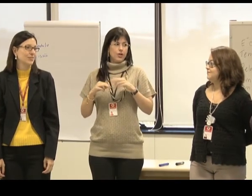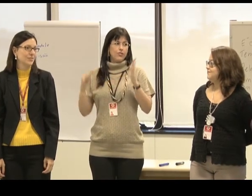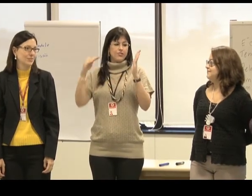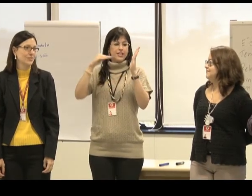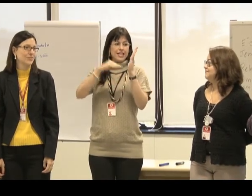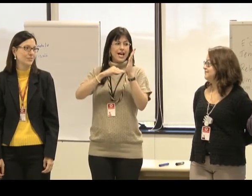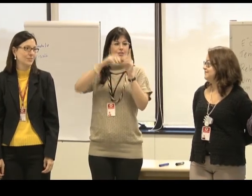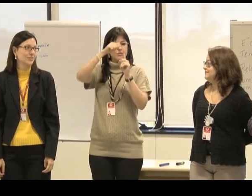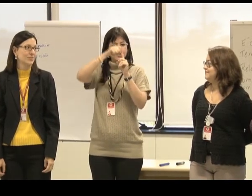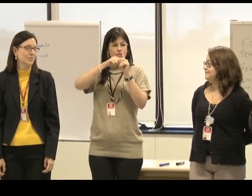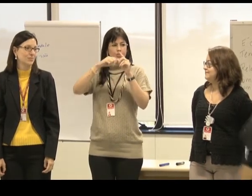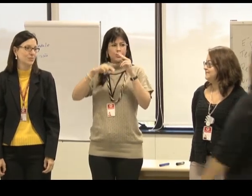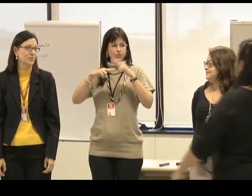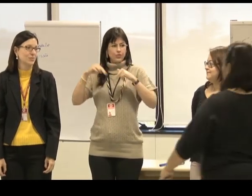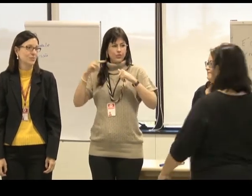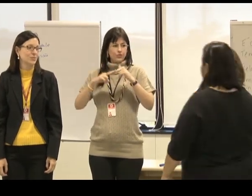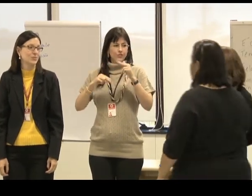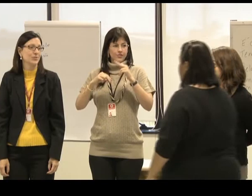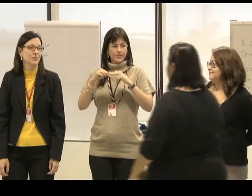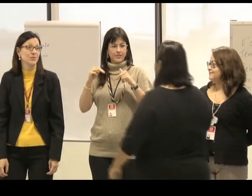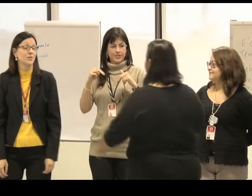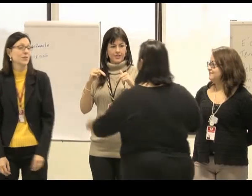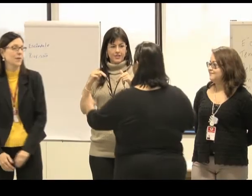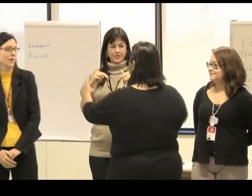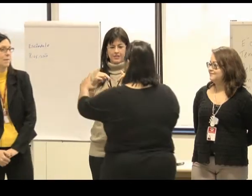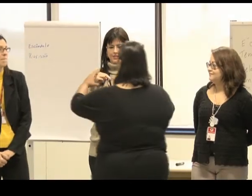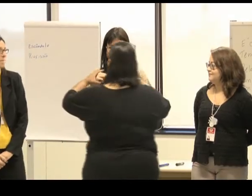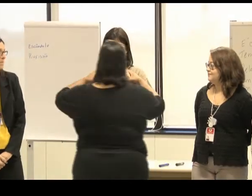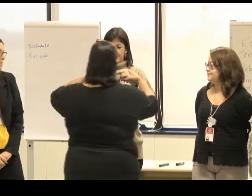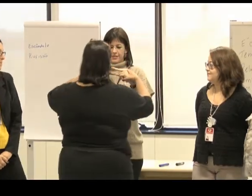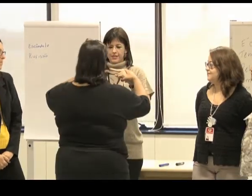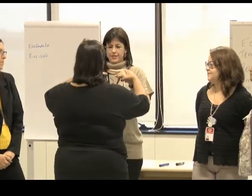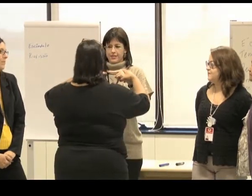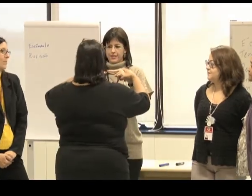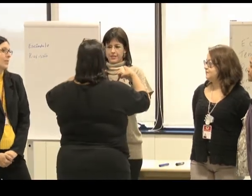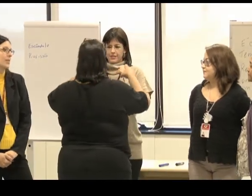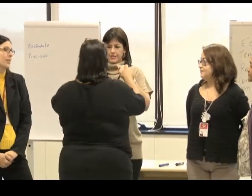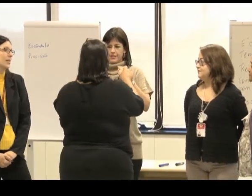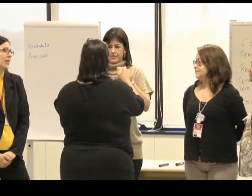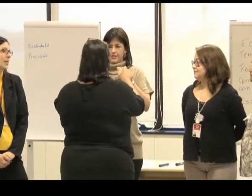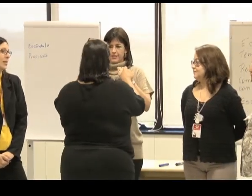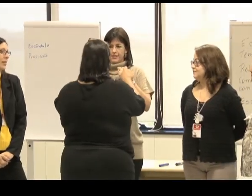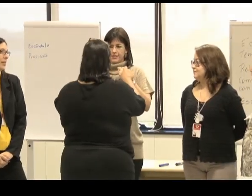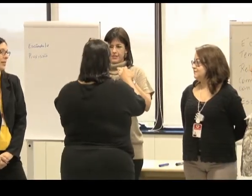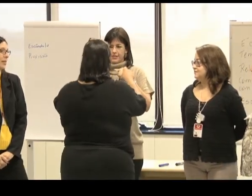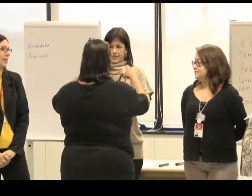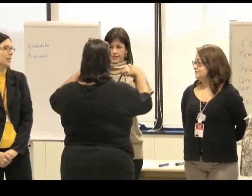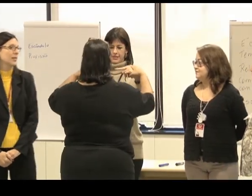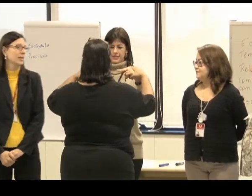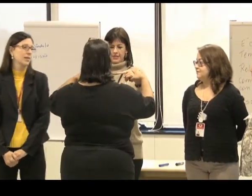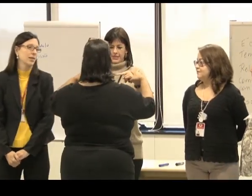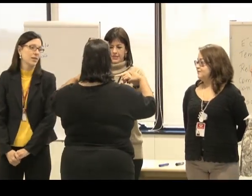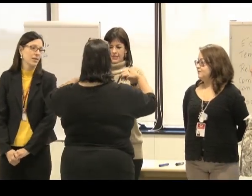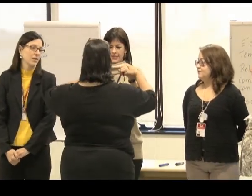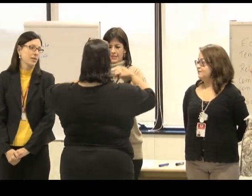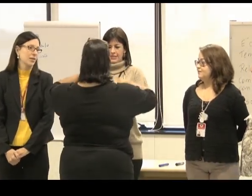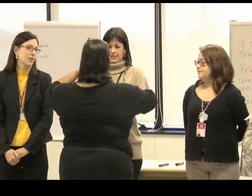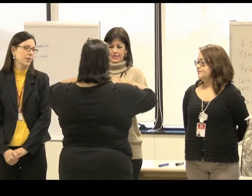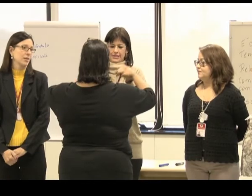tem... Não tem problema. Você tem mania de fazer todos os seus sinais quase que virados para dentro. O final tem que ser mais para fora.